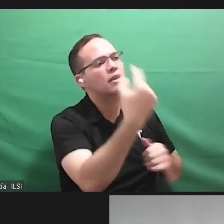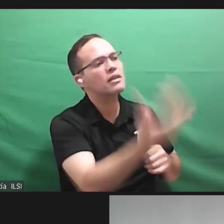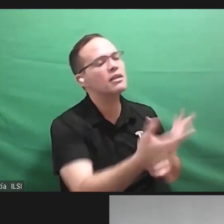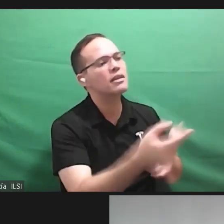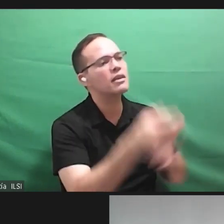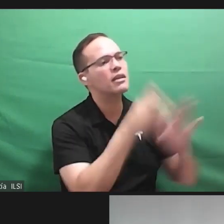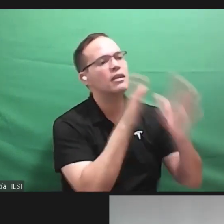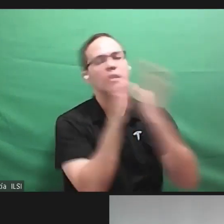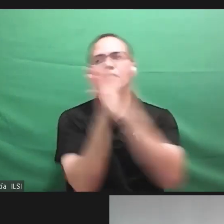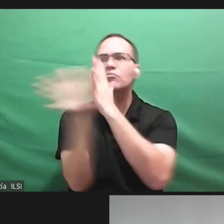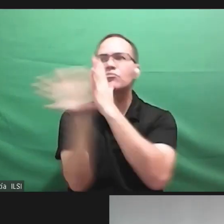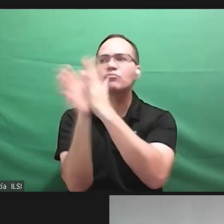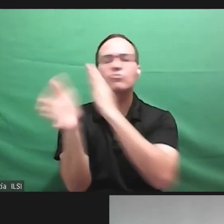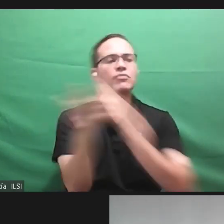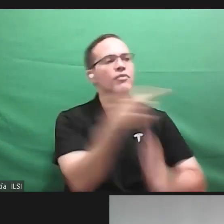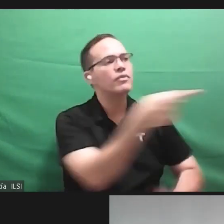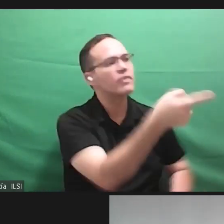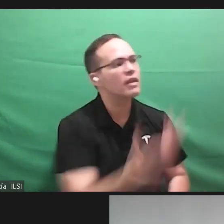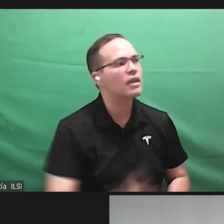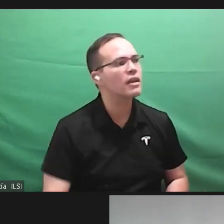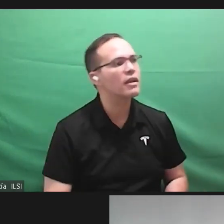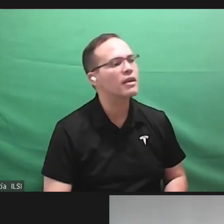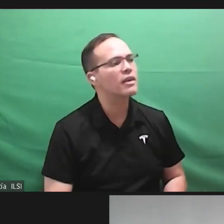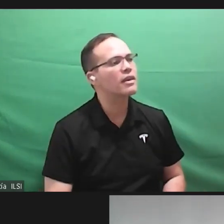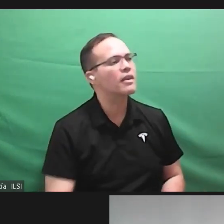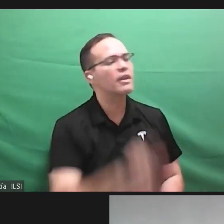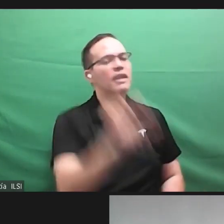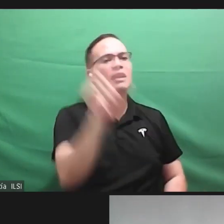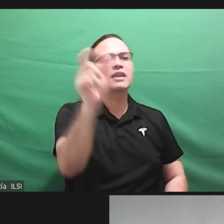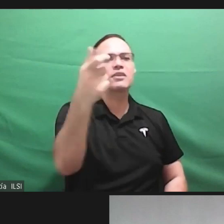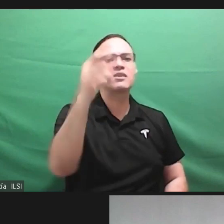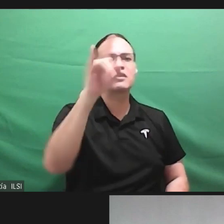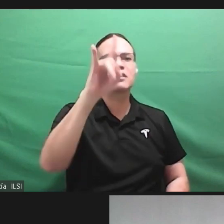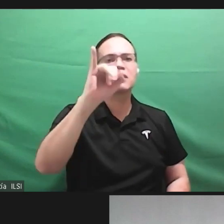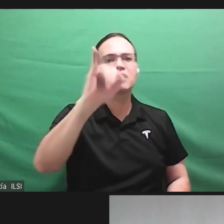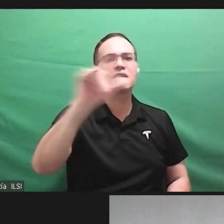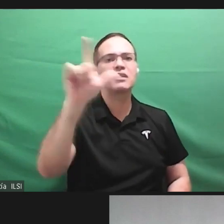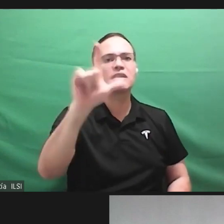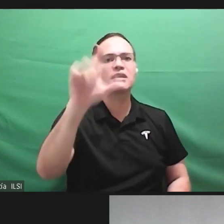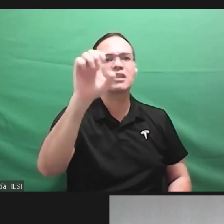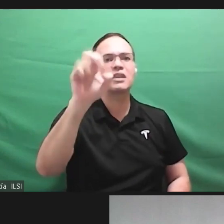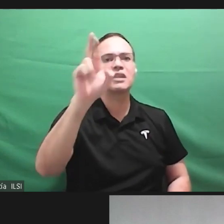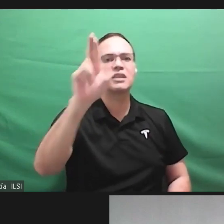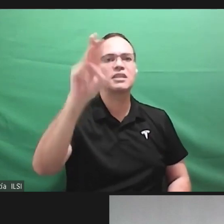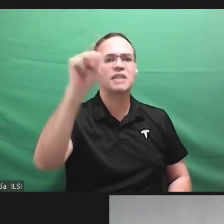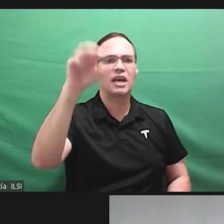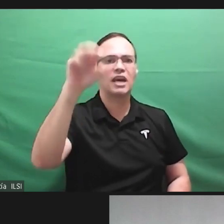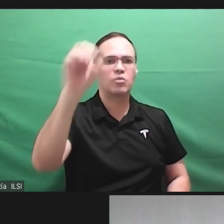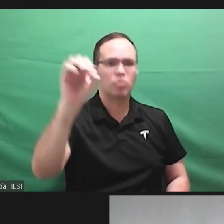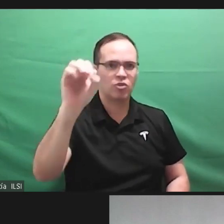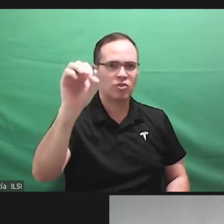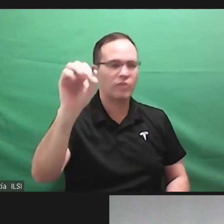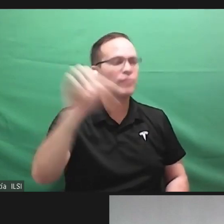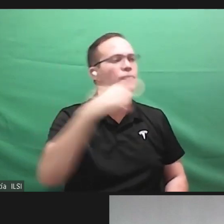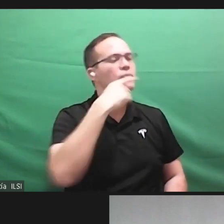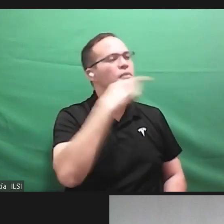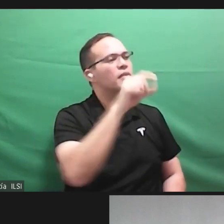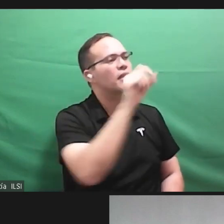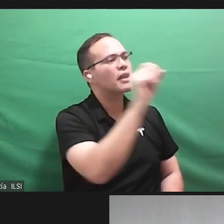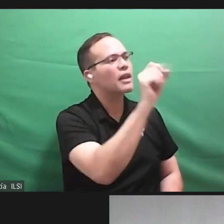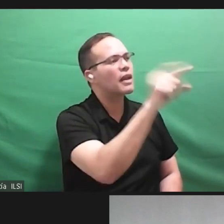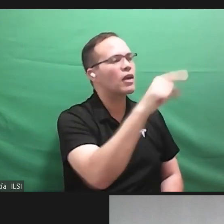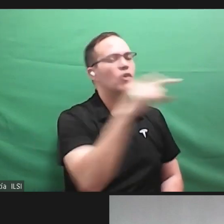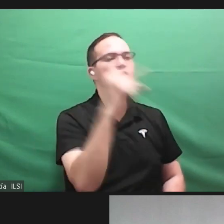Sí, estaríamos con Guillermo Hernández y Gabriela Troyano. Solamente por un anuncio, mi